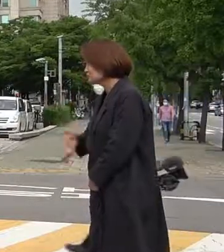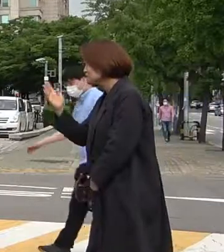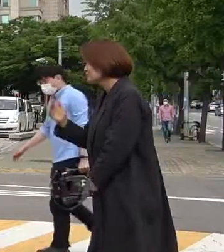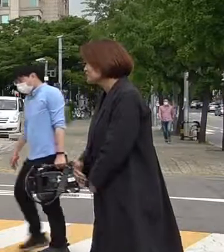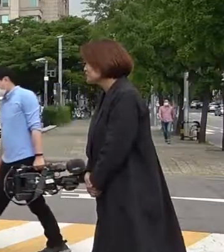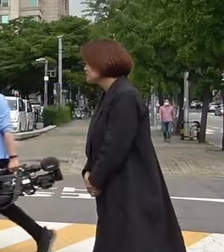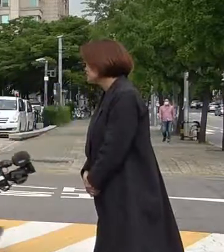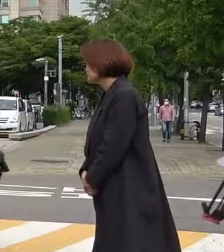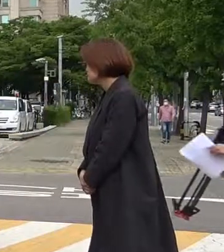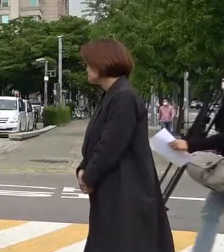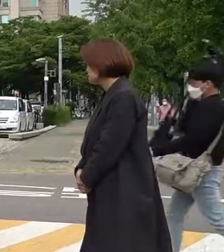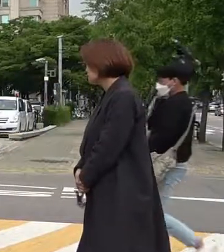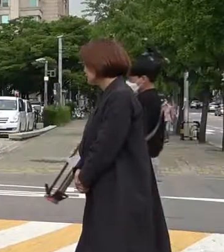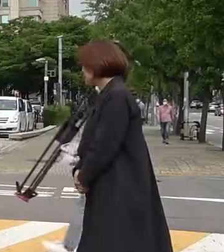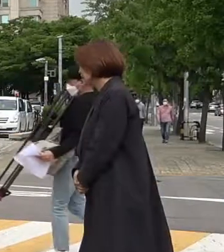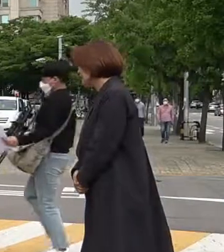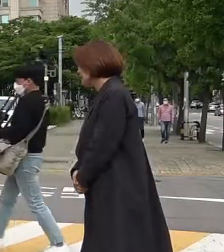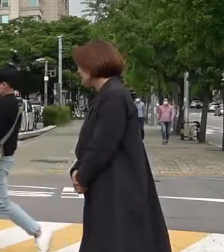그리고